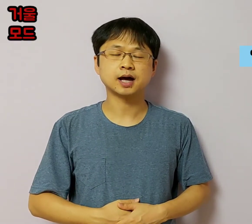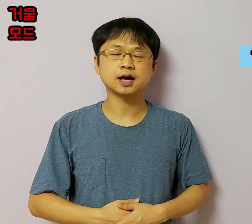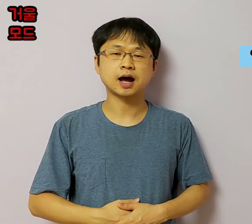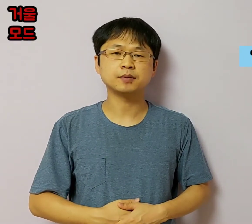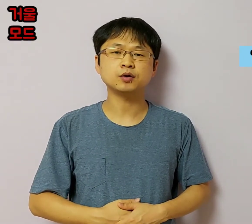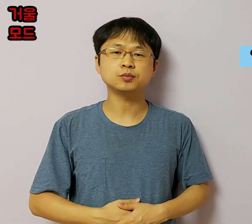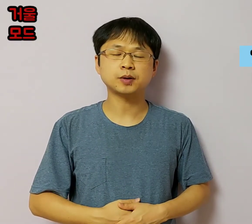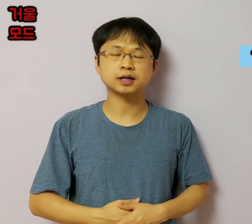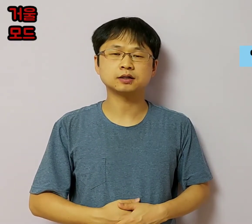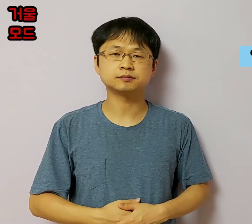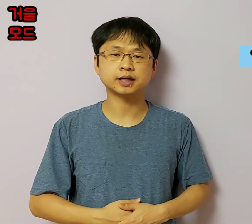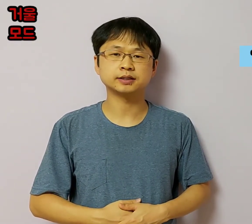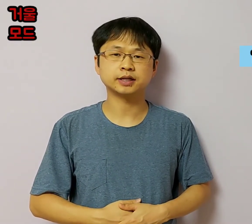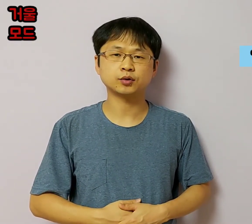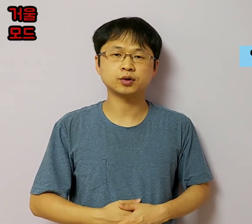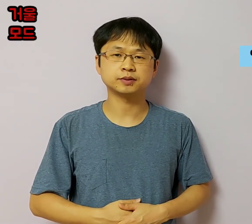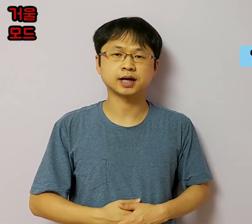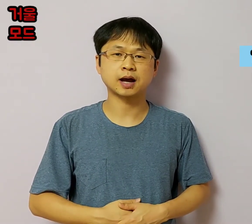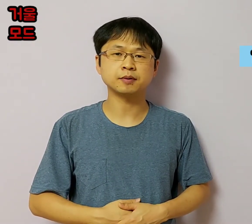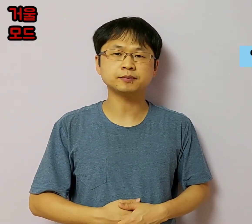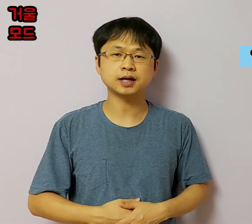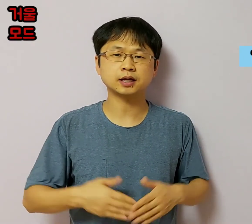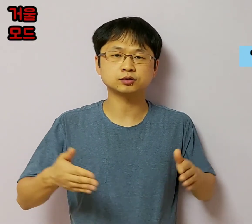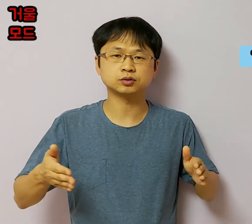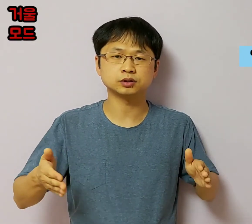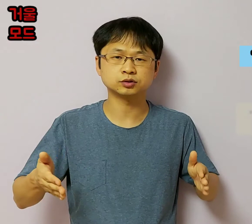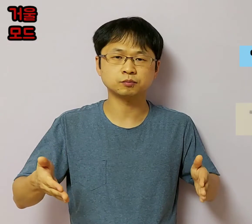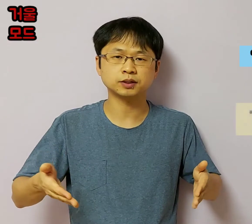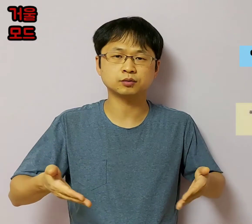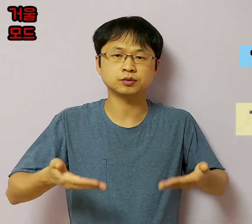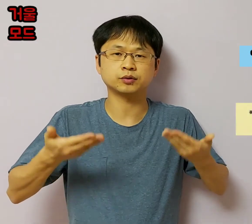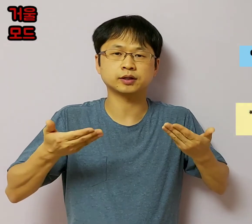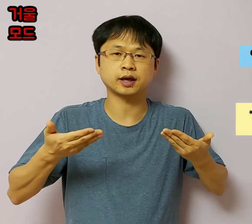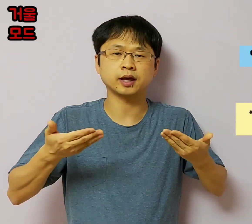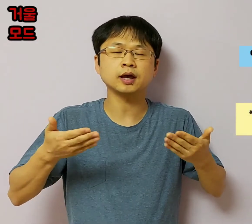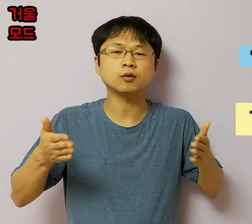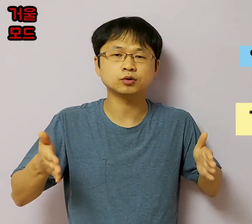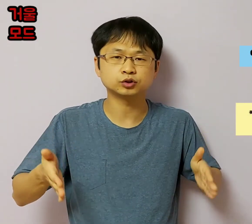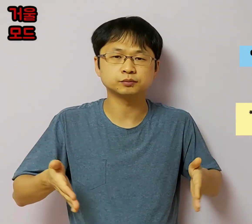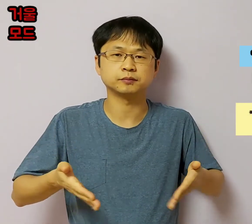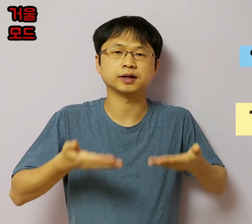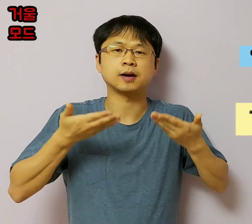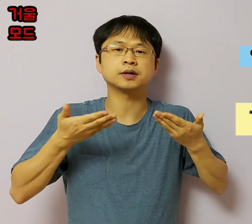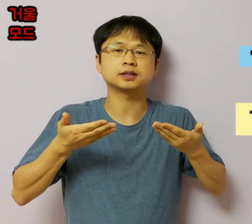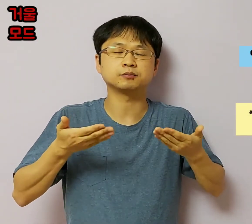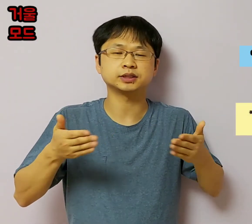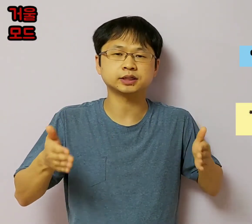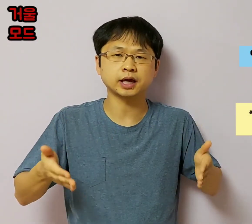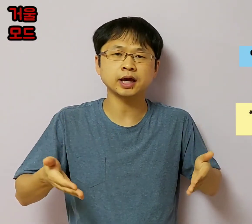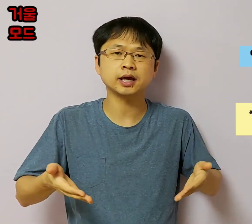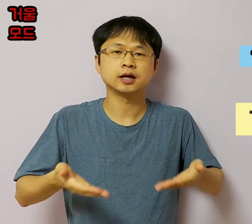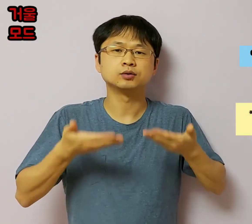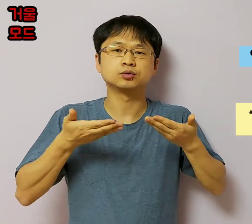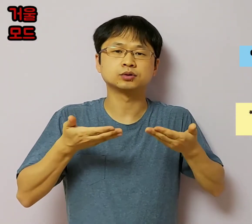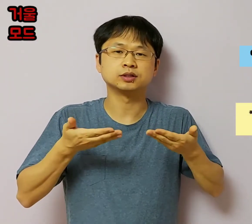가사 가벼운 발걸음 닿는 대로입니다. 가볍다라는 손은 손바닥을 위로 이렇게 올려주시면 됩니다. 가볍기 때문에 쉽게 훅